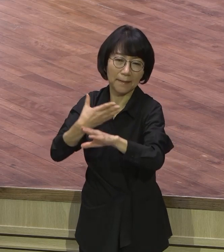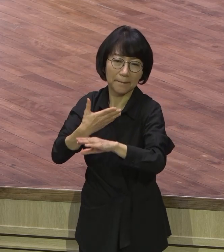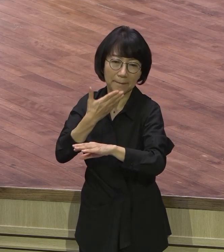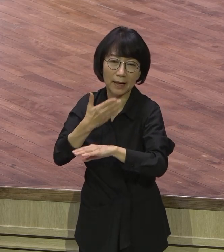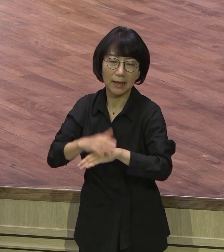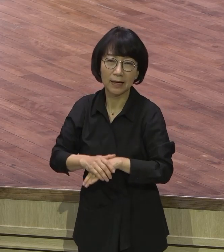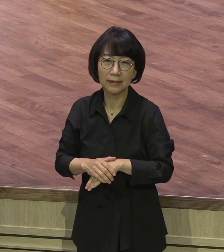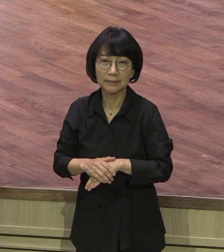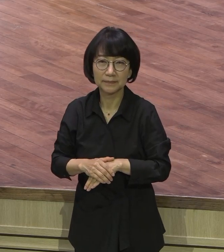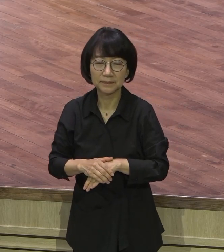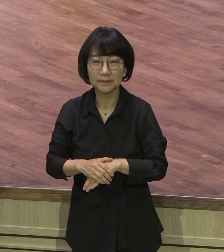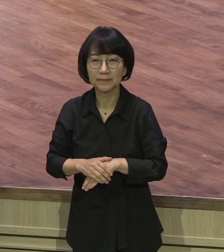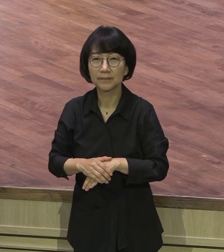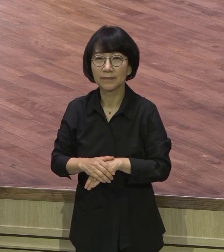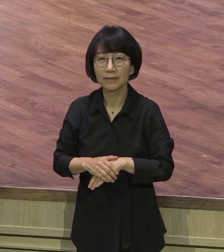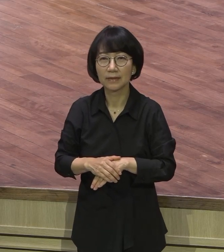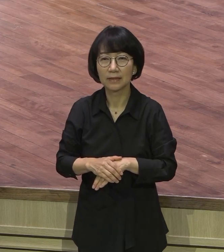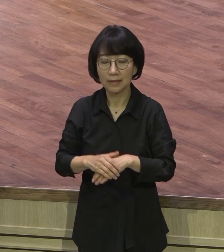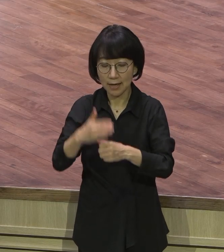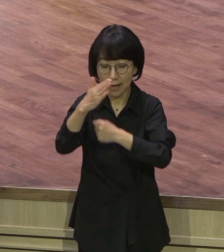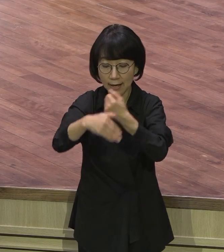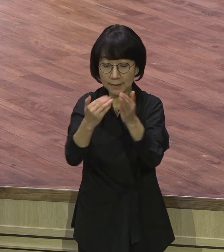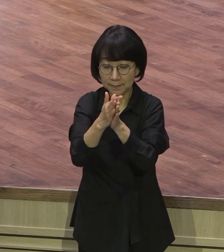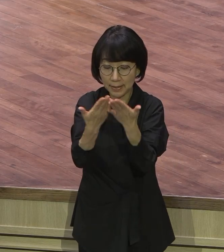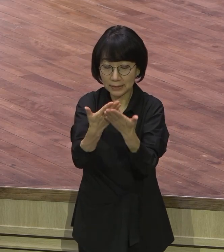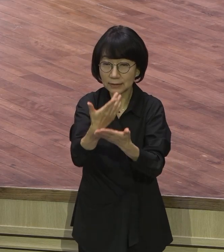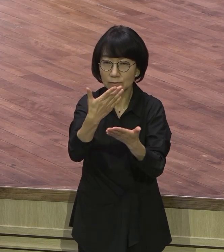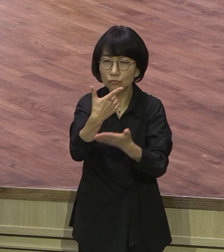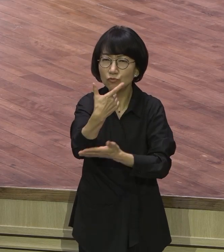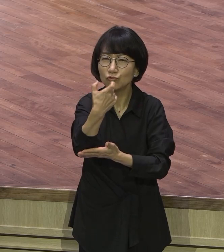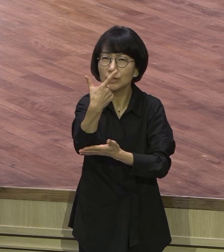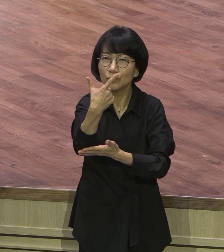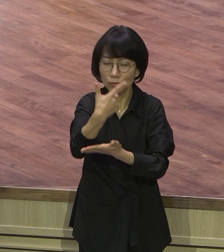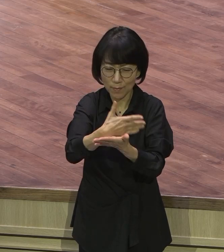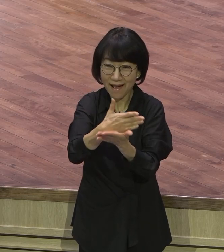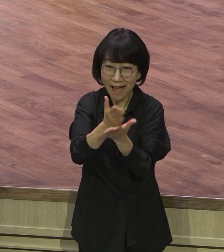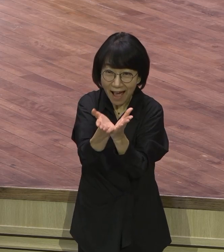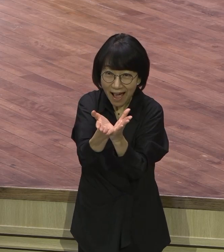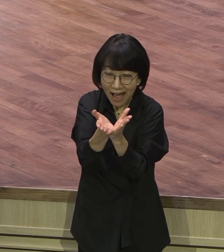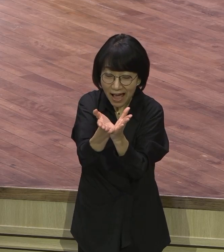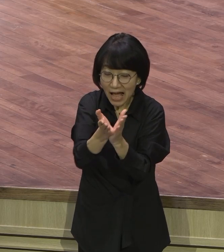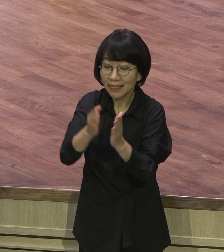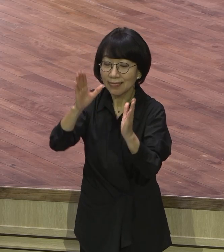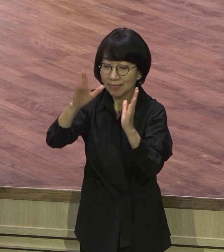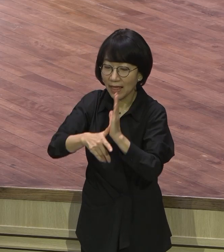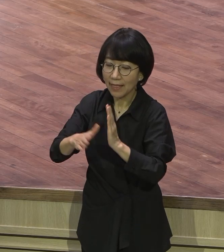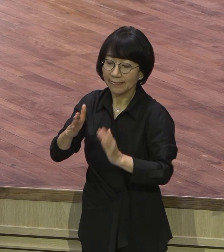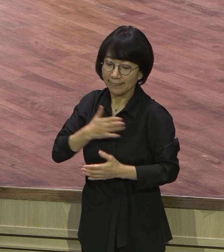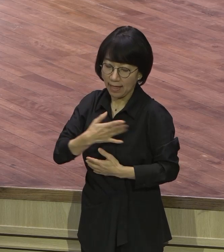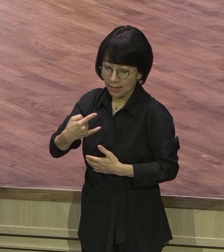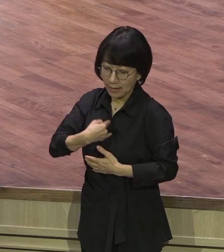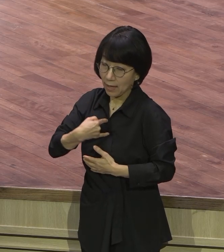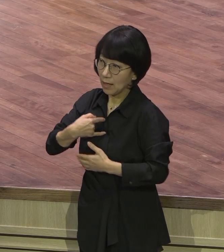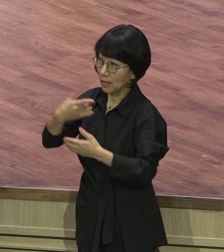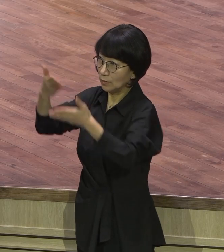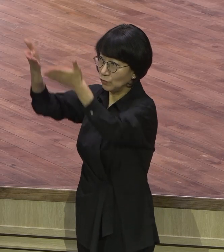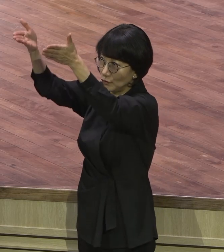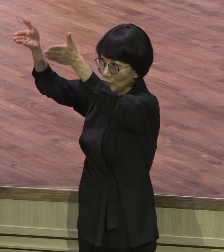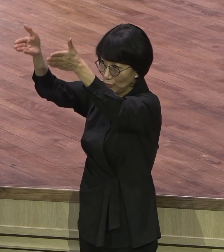전체 로고스의 말씀을 나에게 레마의 말씀으로 나에게 주시는 말씀으로